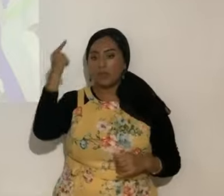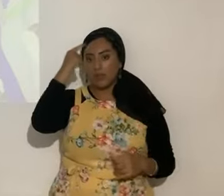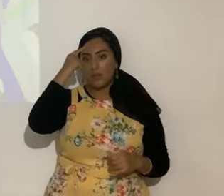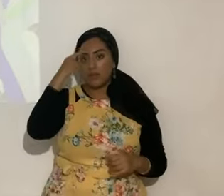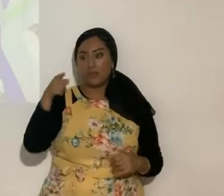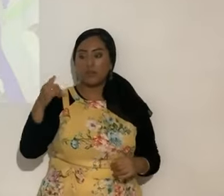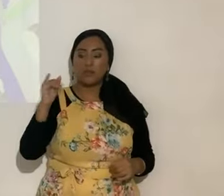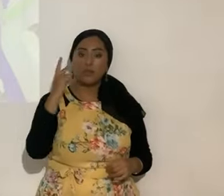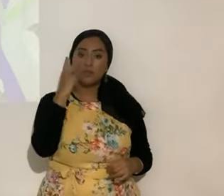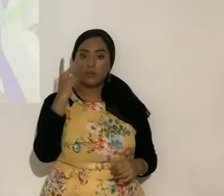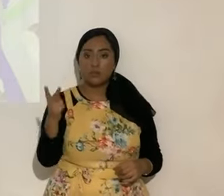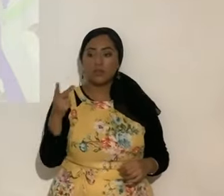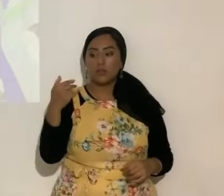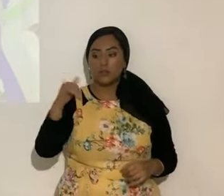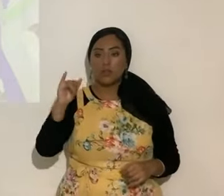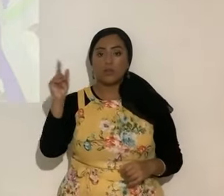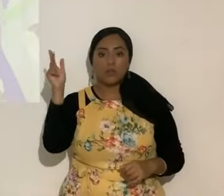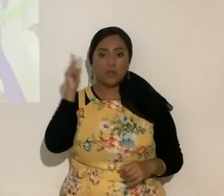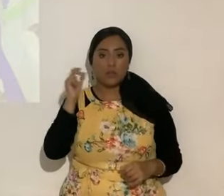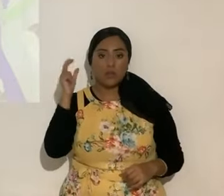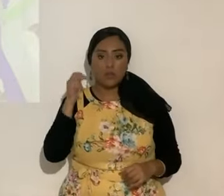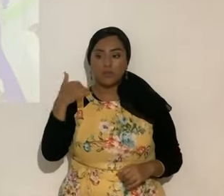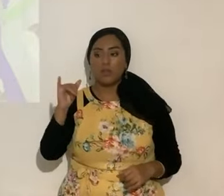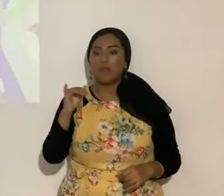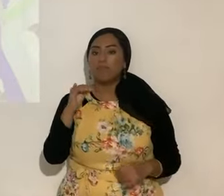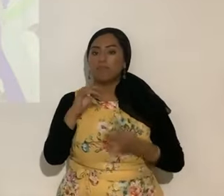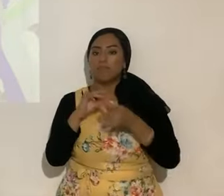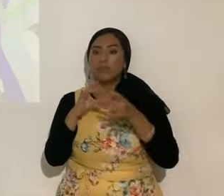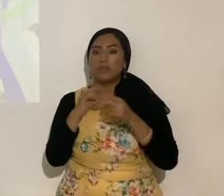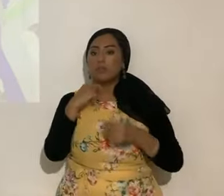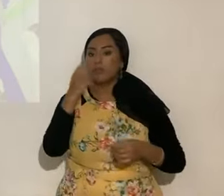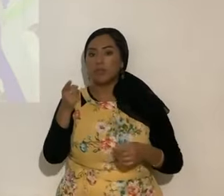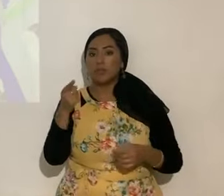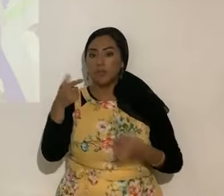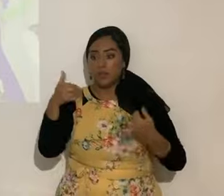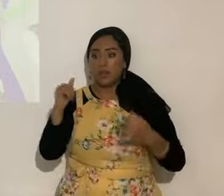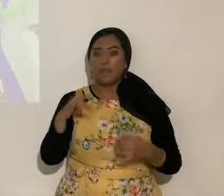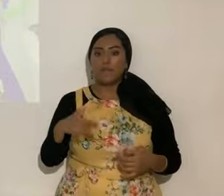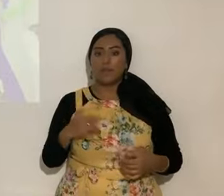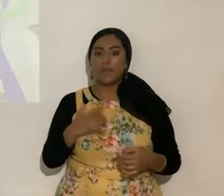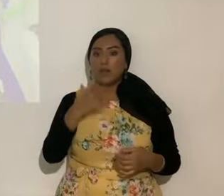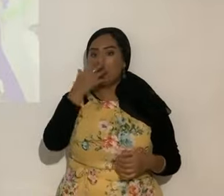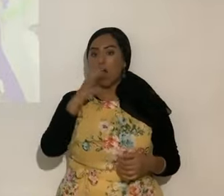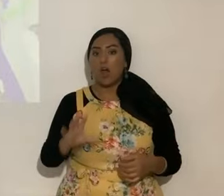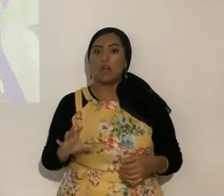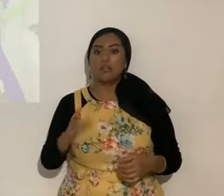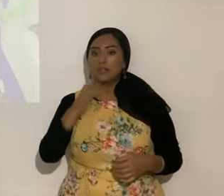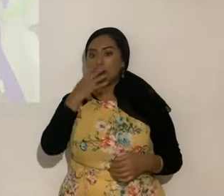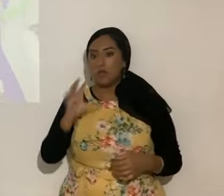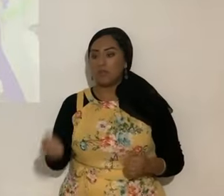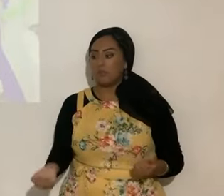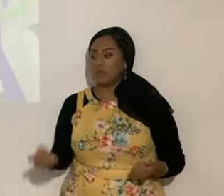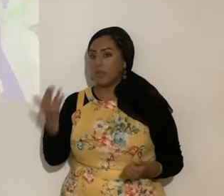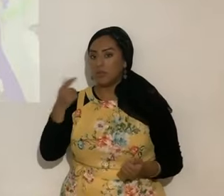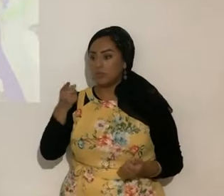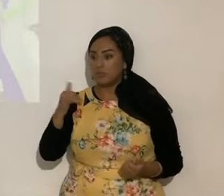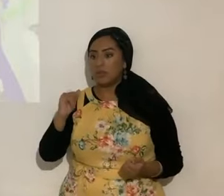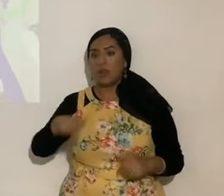ve, oye, puede hablar, sentía el calor, esa llama, está vivo,